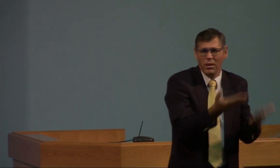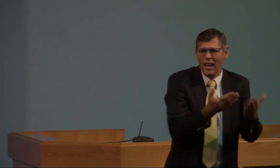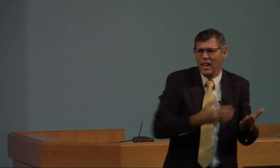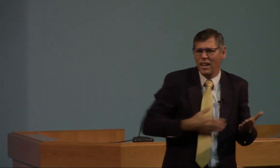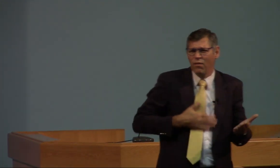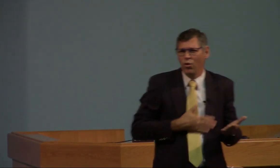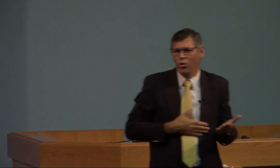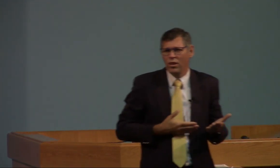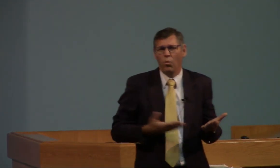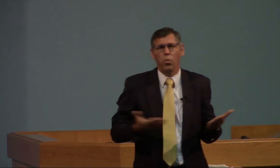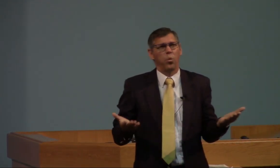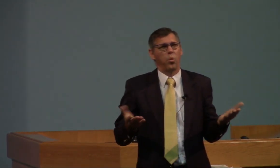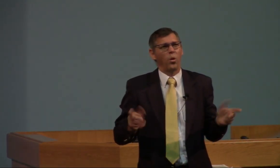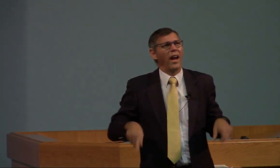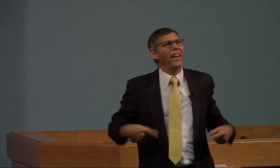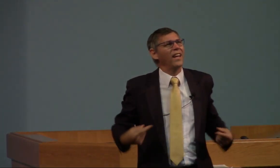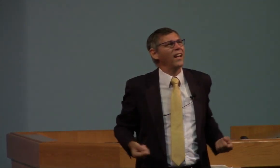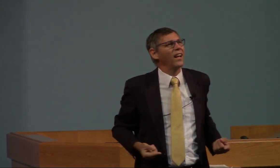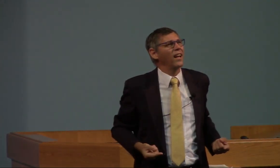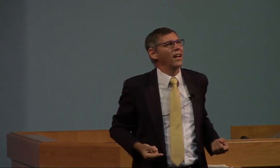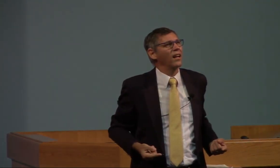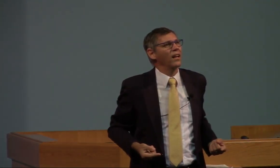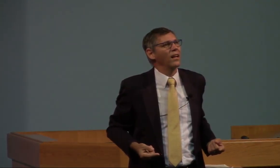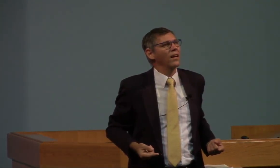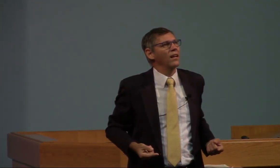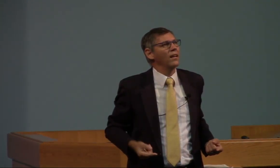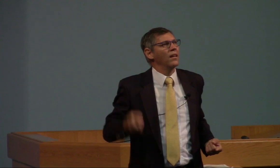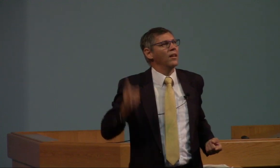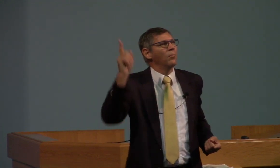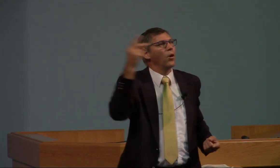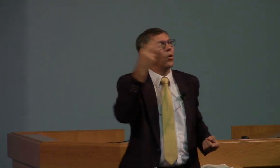Partykeer voel dit, kan nie, maar God kyk.